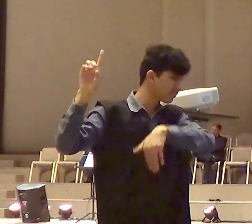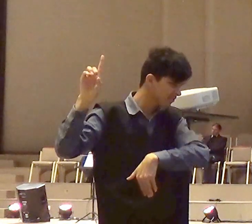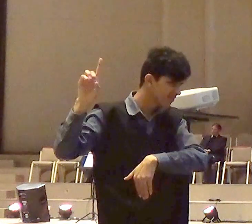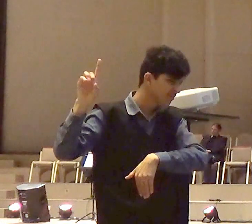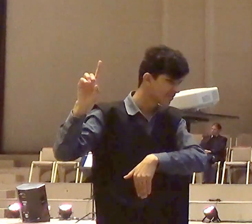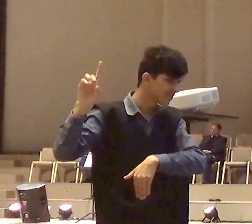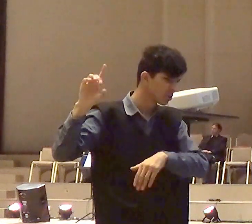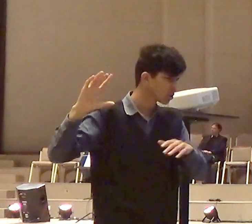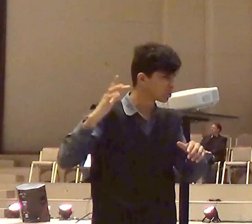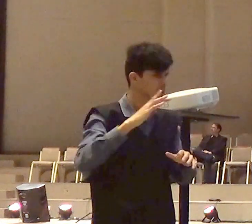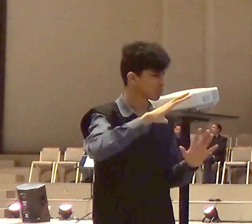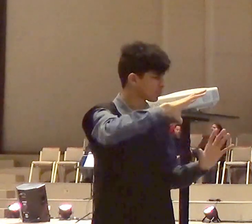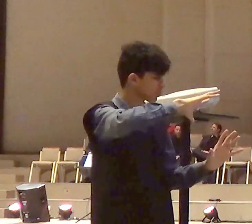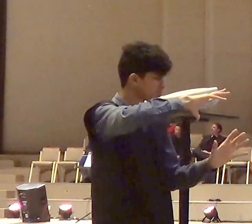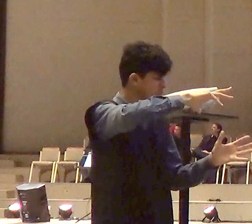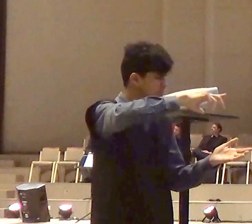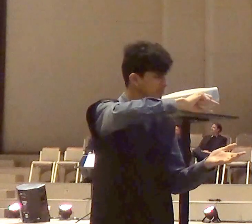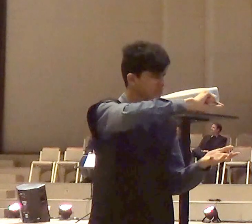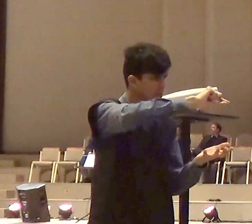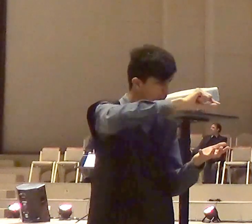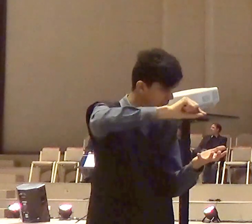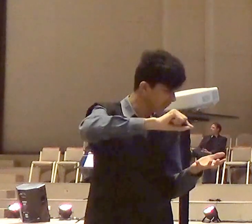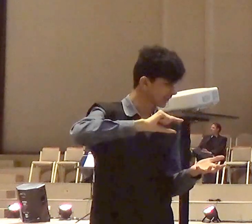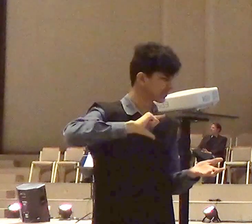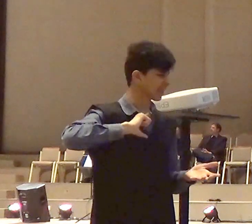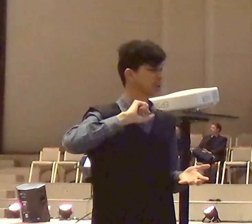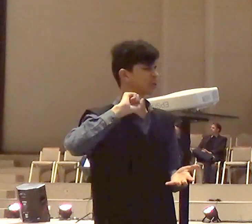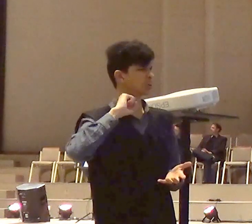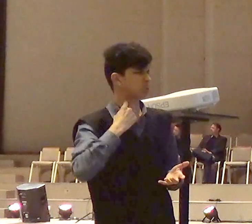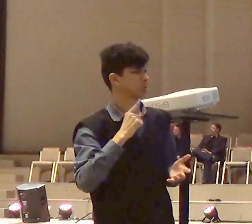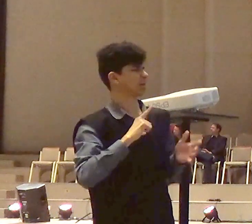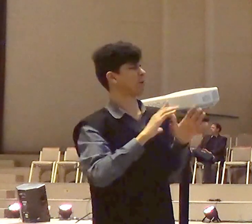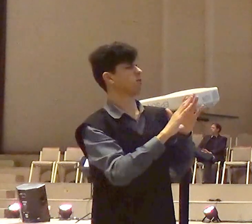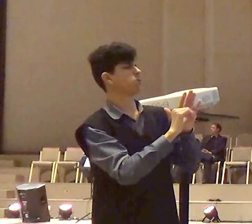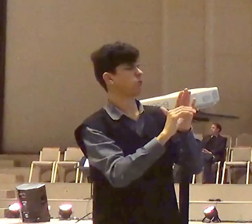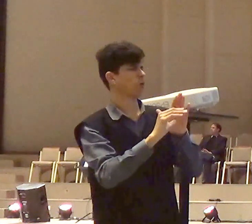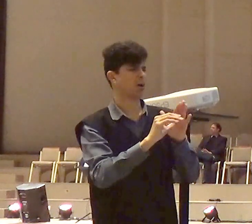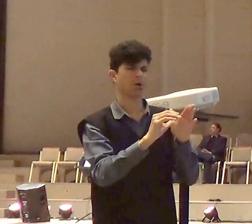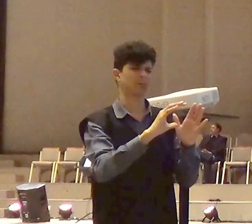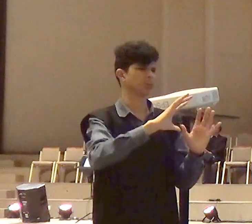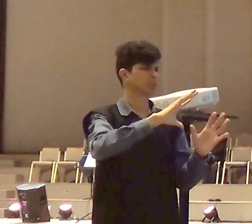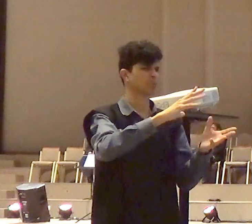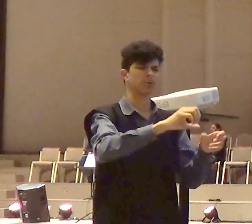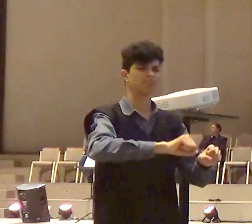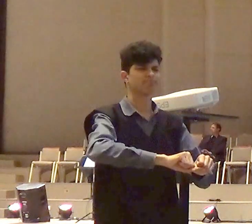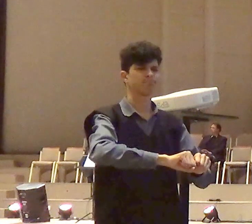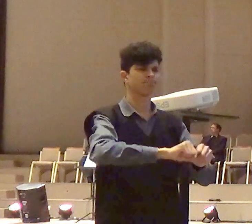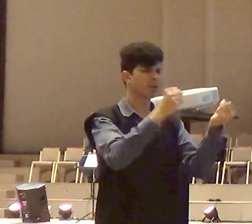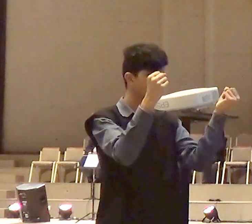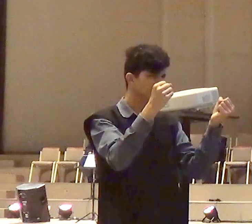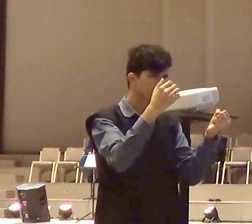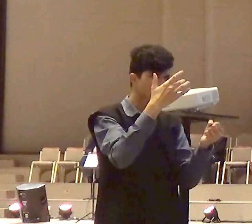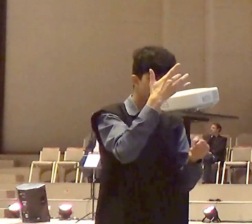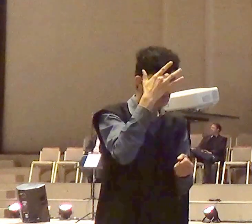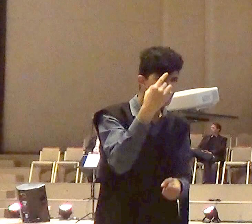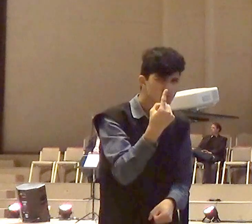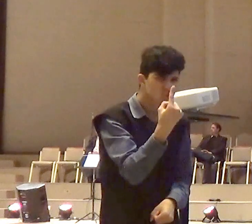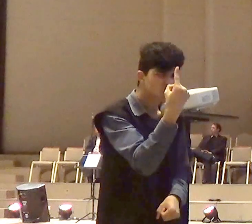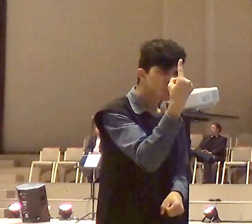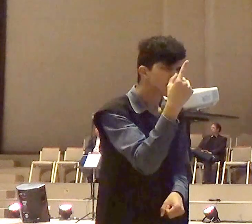todos são corruptos e as coisas que eles fazem são nojentas não há uma só pessoa que faz o